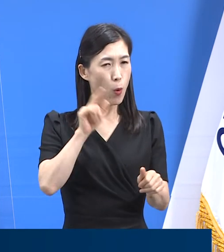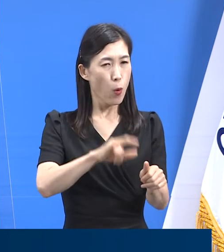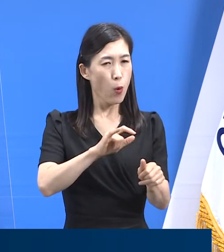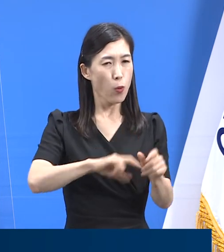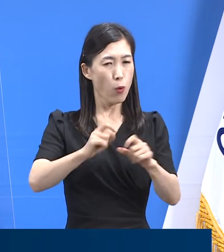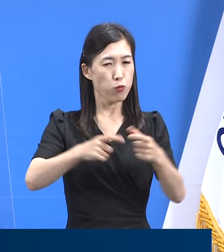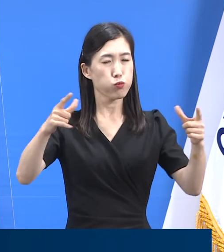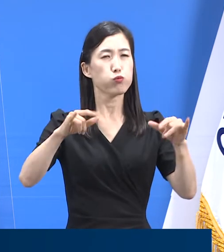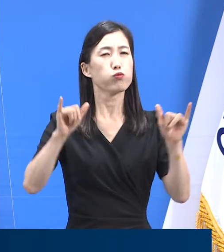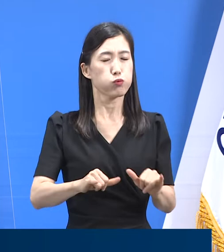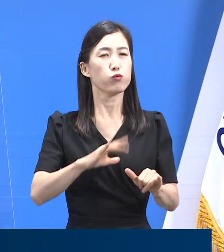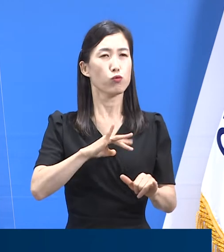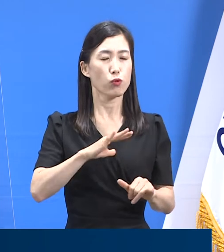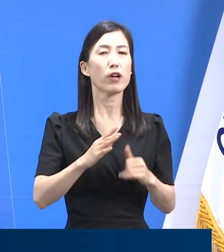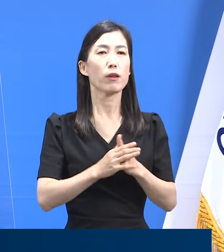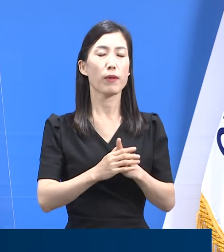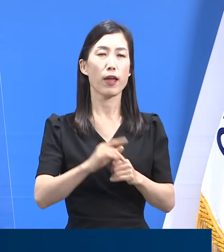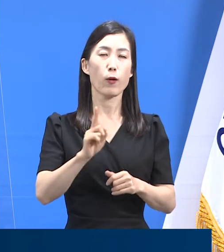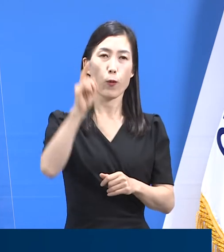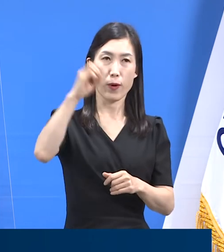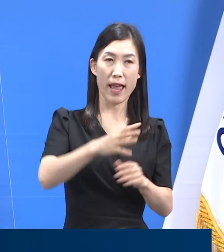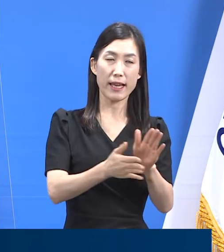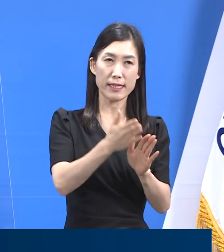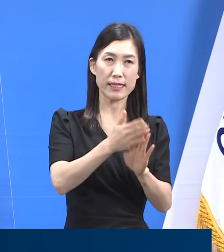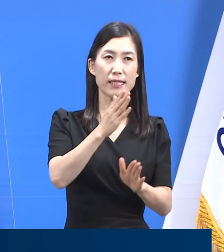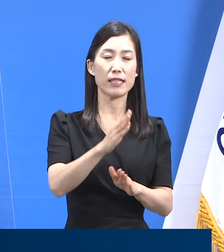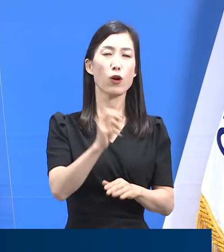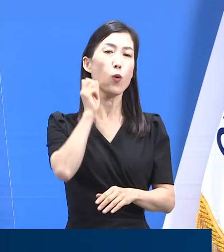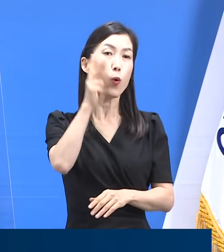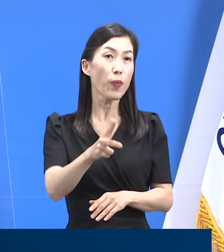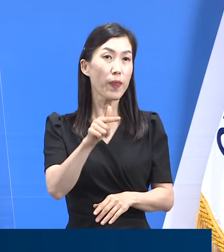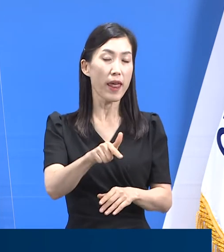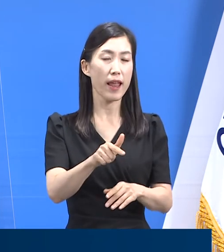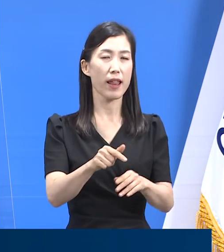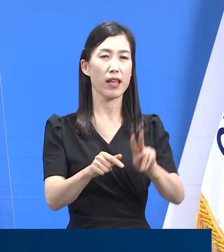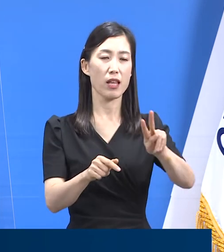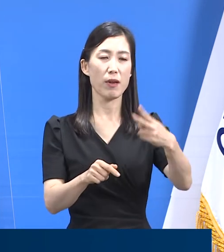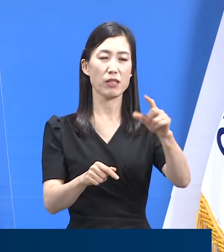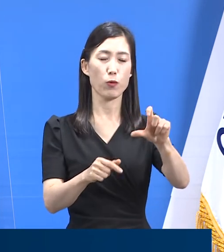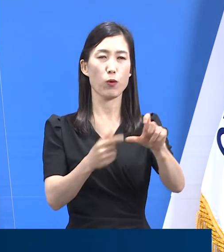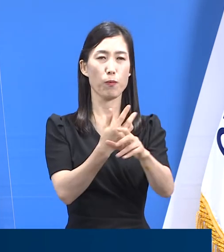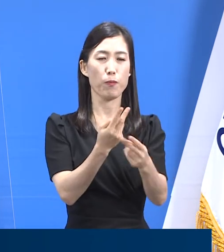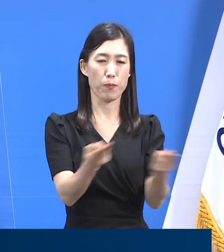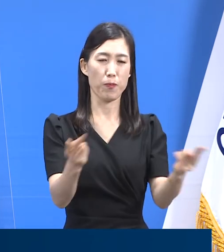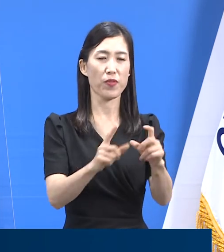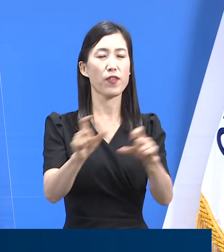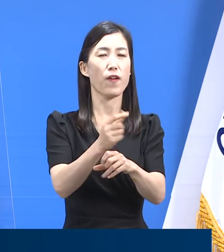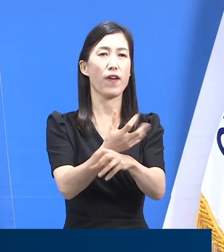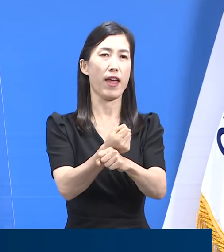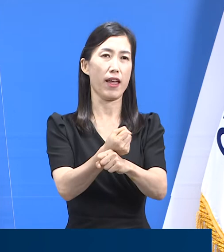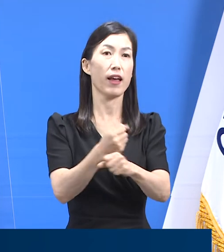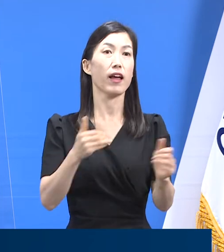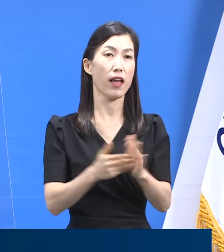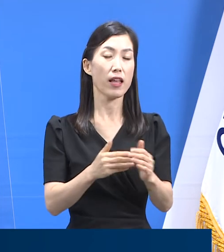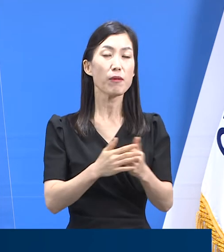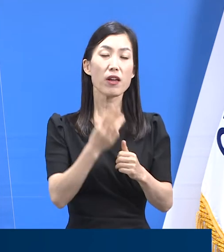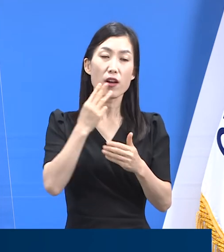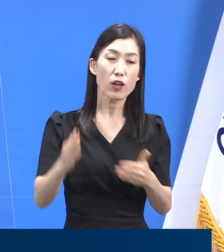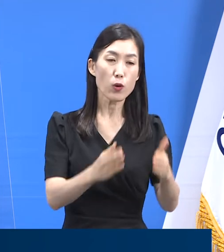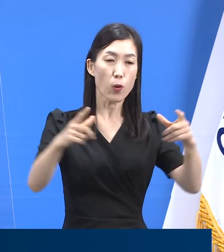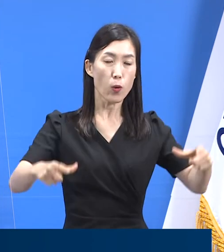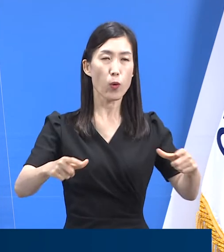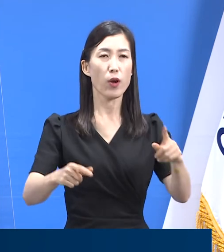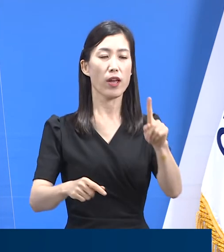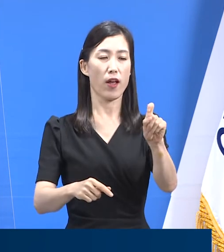대비하여 고양시 킨텍스 바이케이트리 호텔 514병상을 추가 개소하였습니다. 이로써 경기도는 총